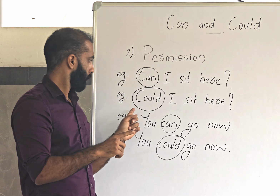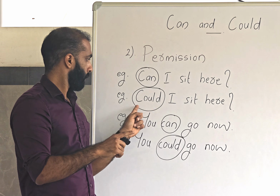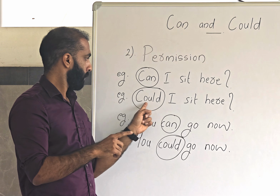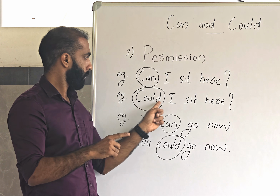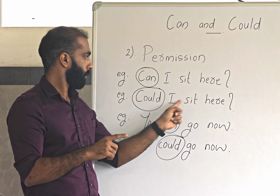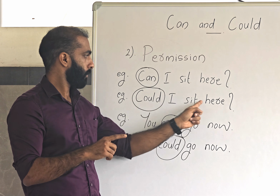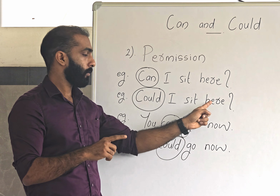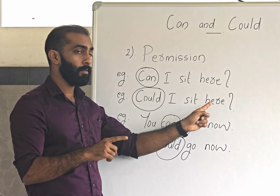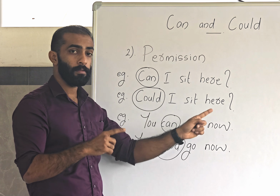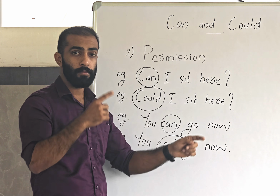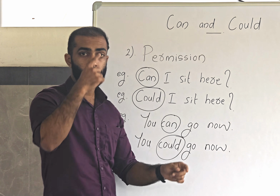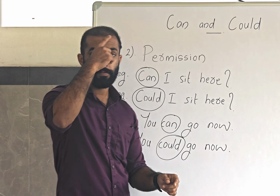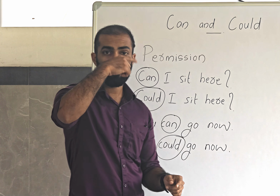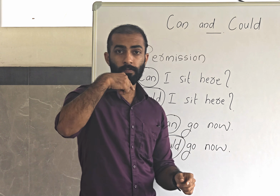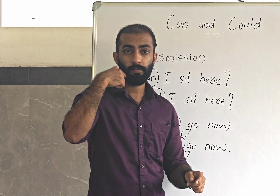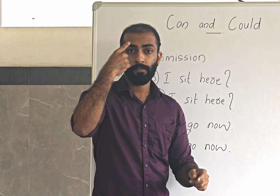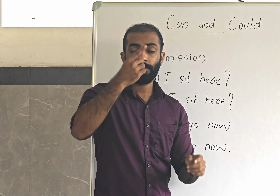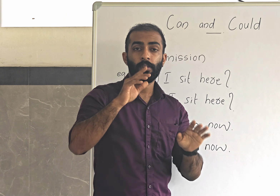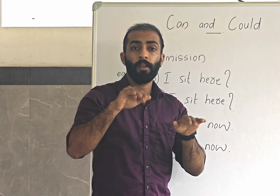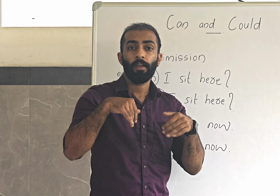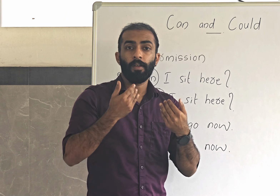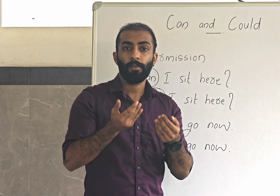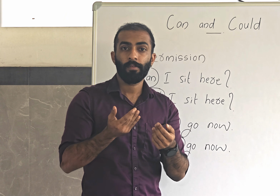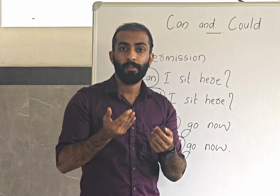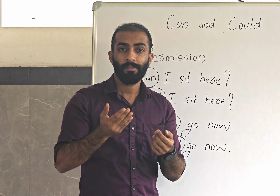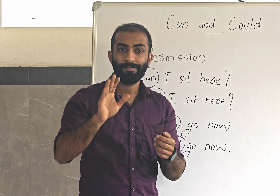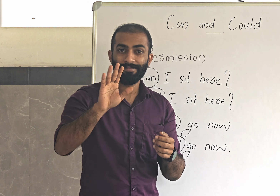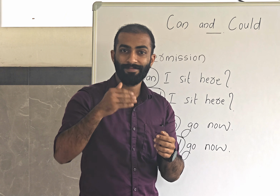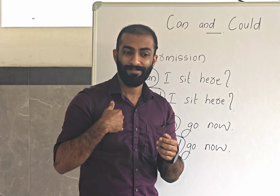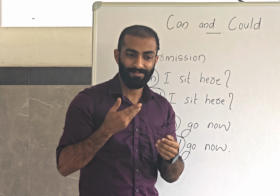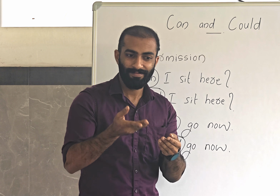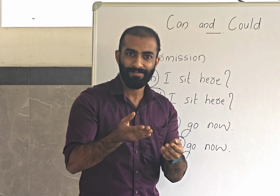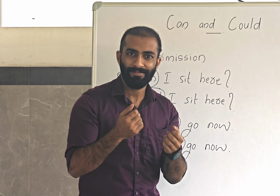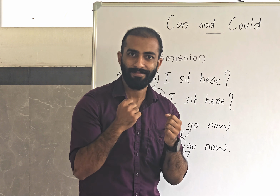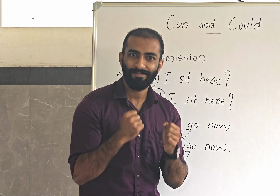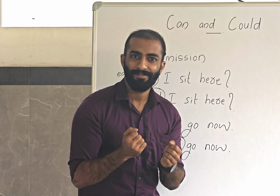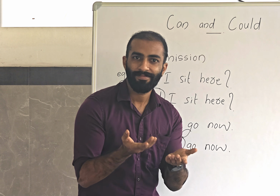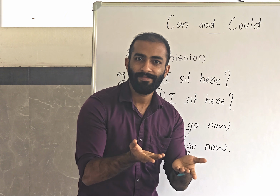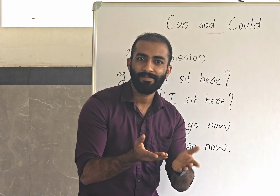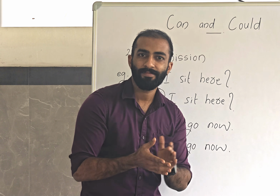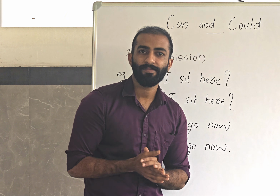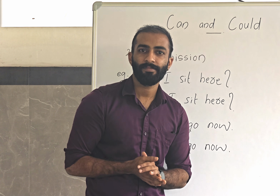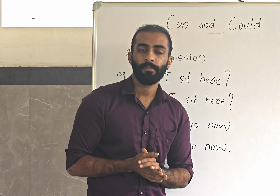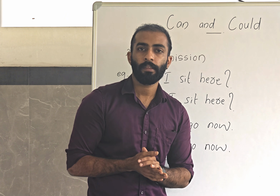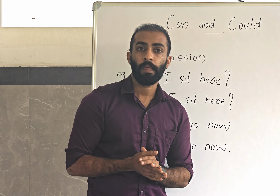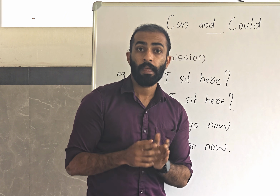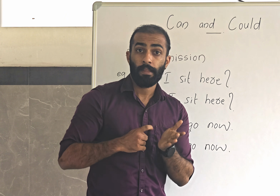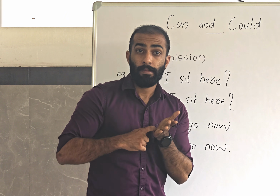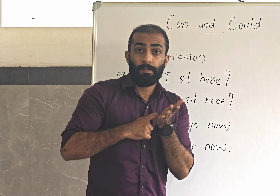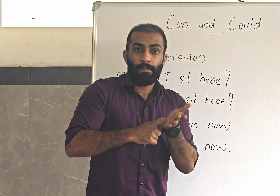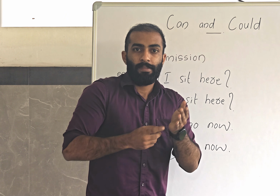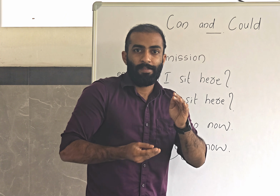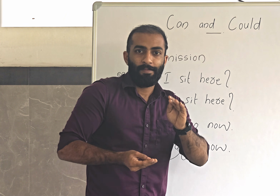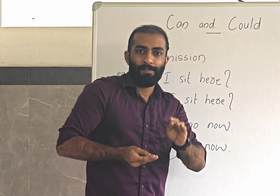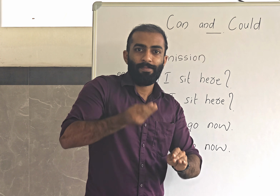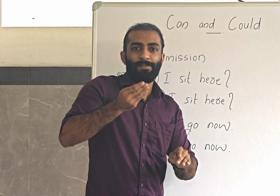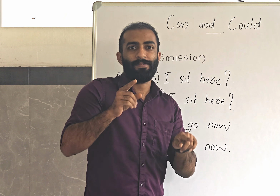എന്നാൽ അതേസമയം കുഡ് ഐ സിറ്റ് ഹിയർ എന്ന് പറയുമ്പോൾ നമ്മളുടെ മുഖത്ത് കുറച്ചുകൂടെ മര്യാദ അല്ലെങ്കിൽ കുറച്ചുകൂടെ റെസ്പെക്റ്റ് പ്രതിഫലിക്കും.